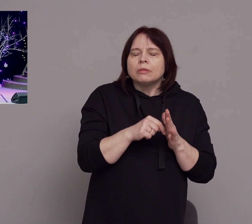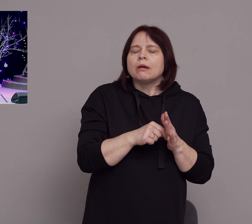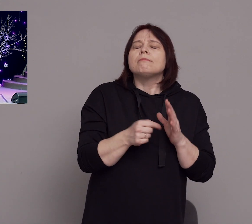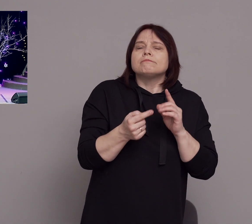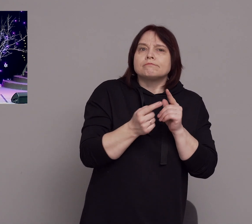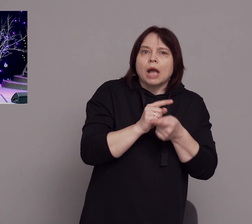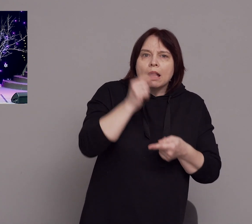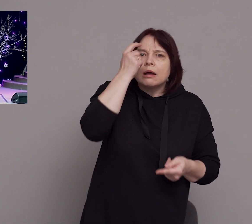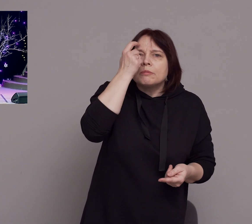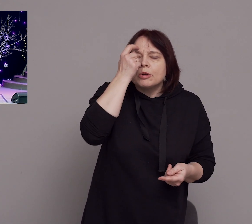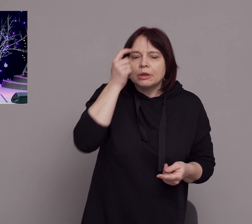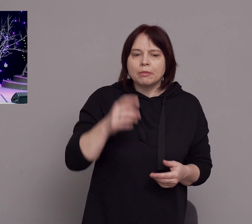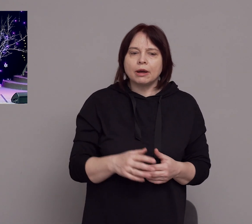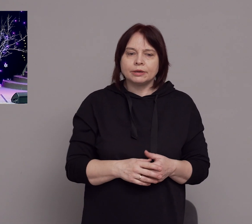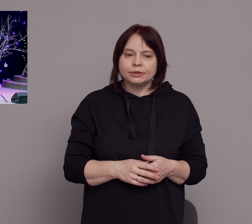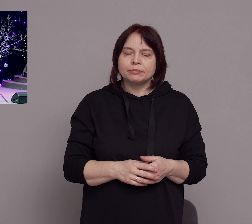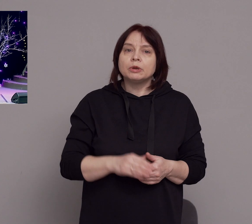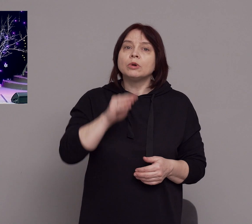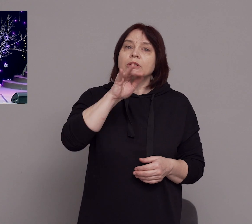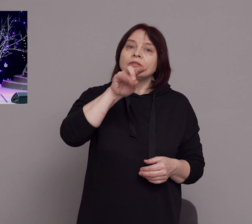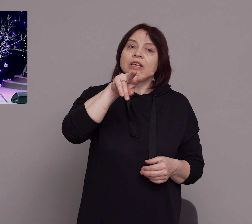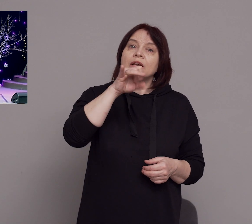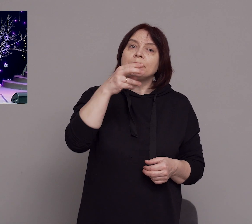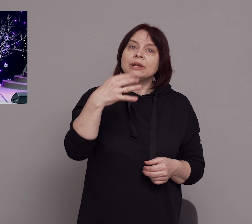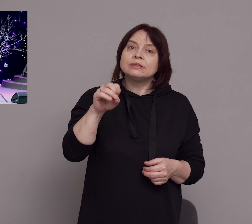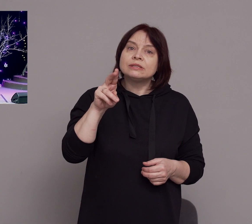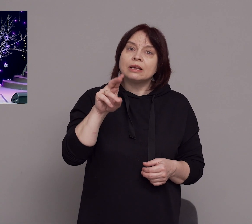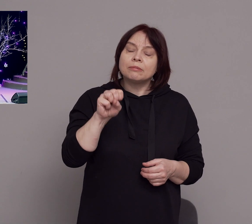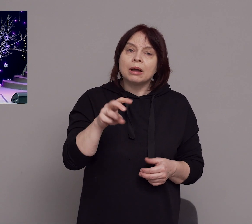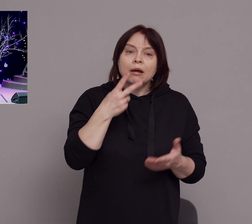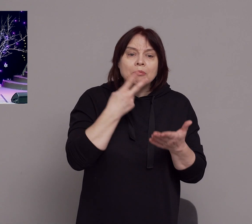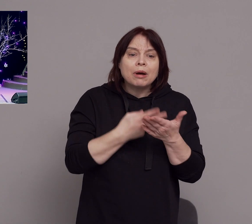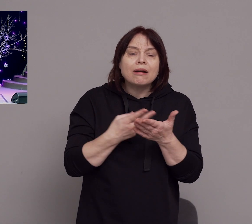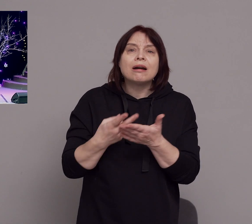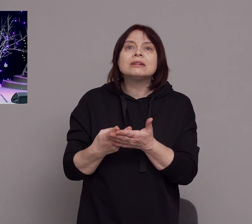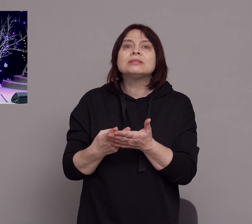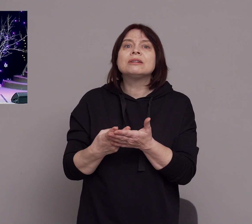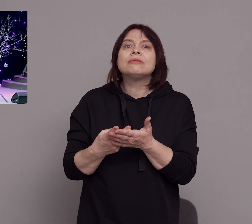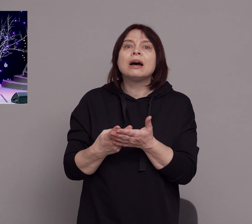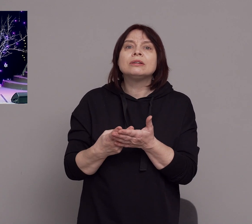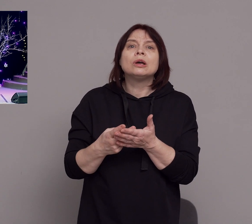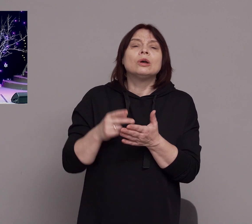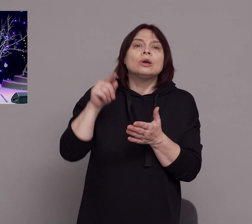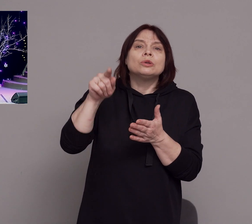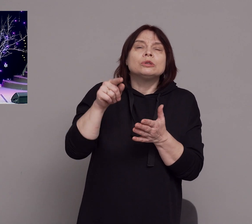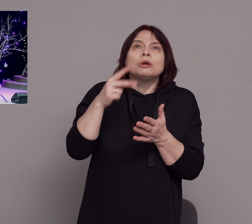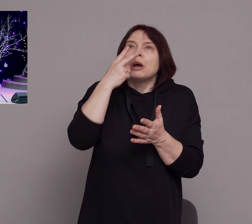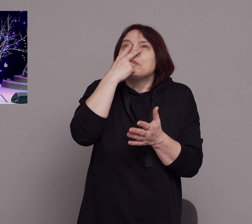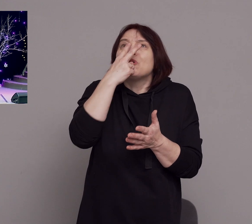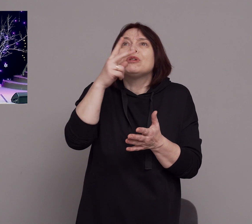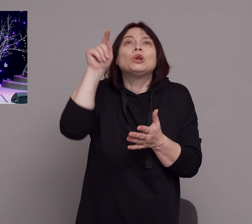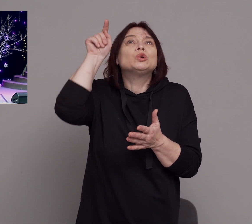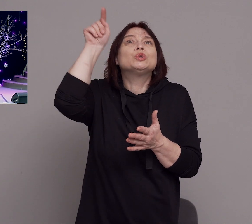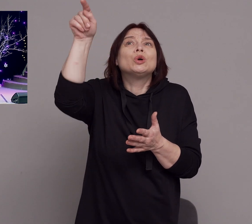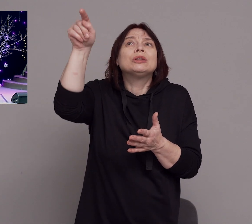филиппийцам, он приглашает нас к сердцу Бога, он приглашает нас во внутреннюю жизнь Троицы, он приглашает нас, чтобы мы увидели